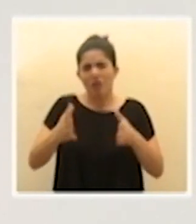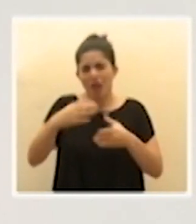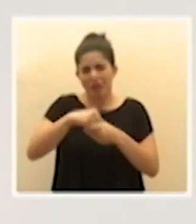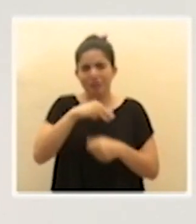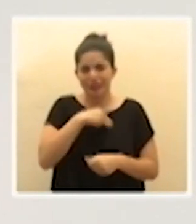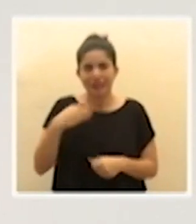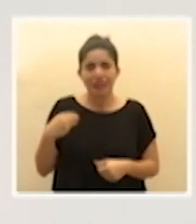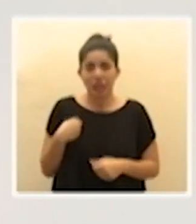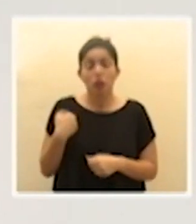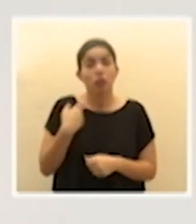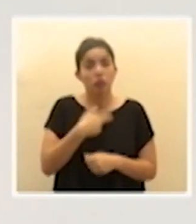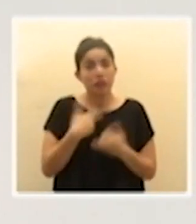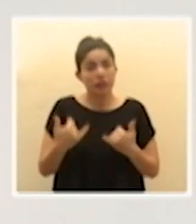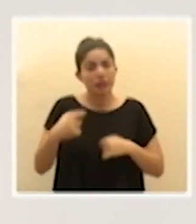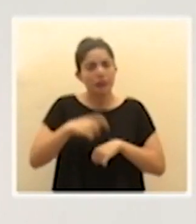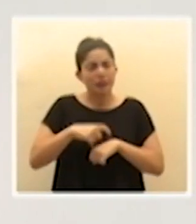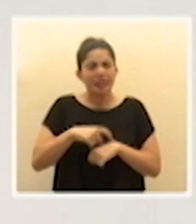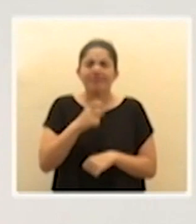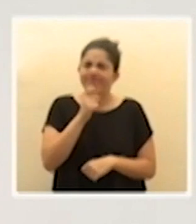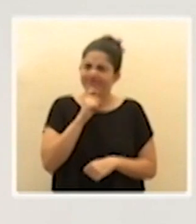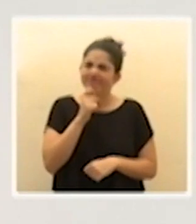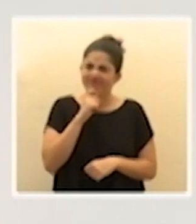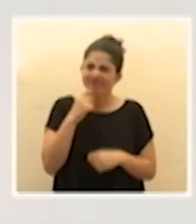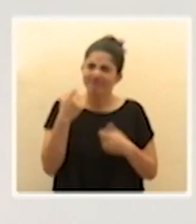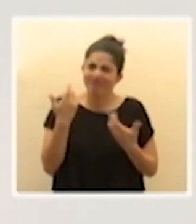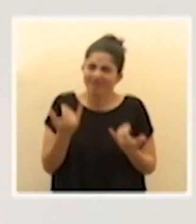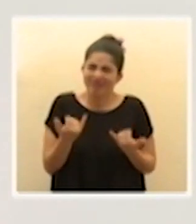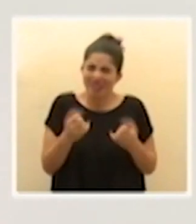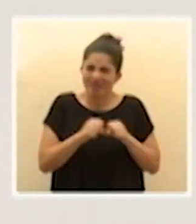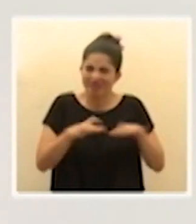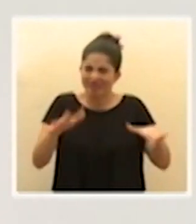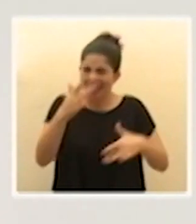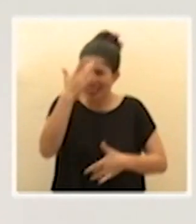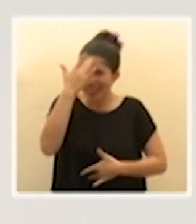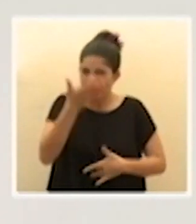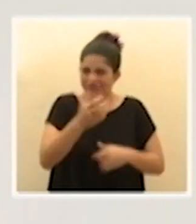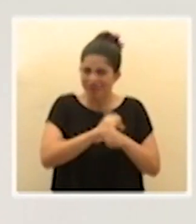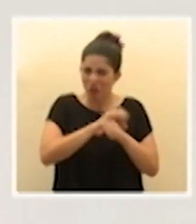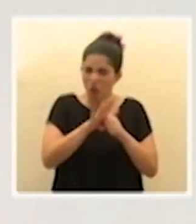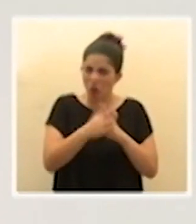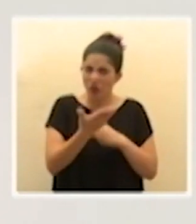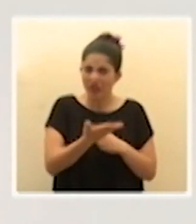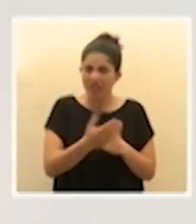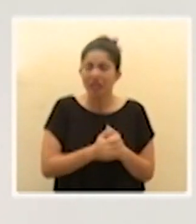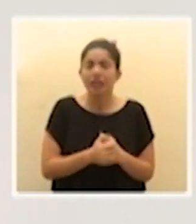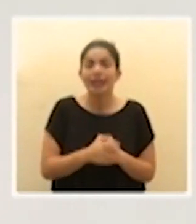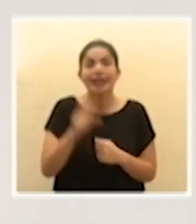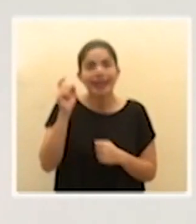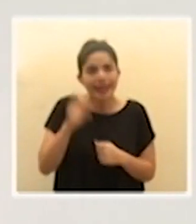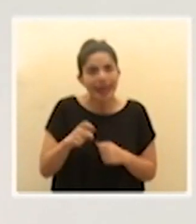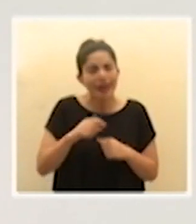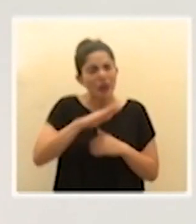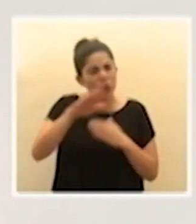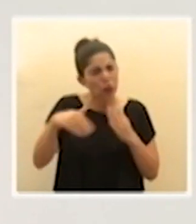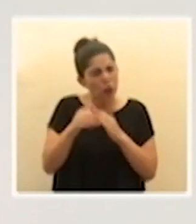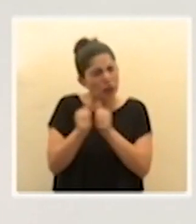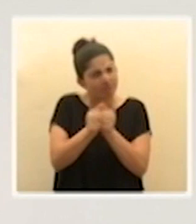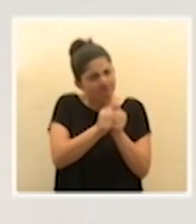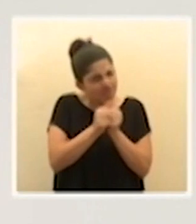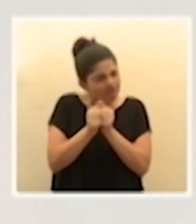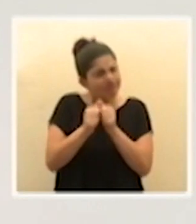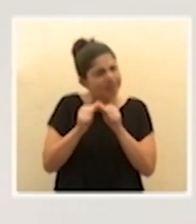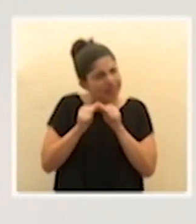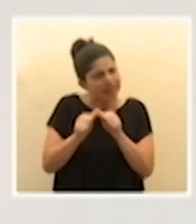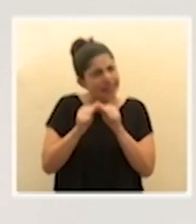ministerio. Estamos en un momento difícil, como lo es una pandemia por COVID-19, y tenemos que seguir todos unidos y